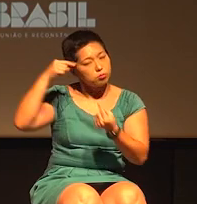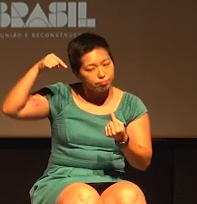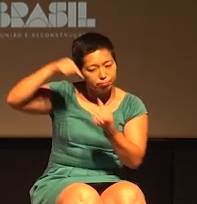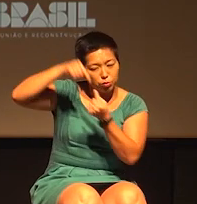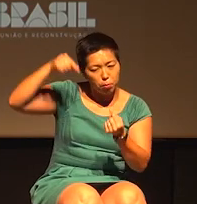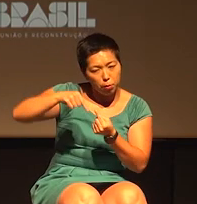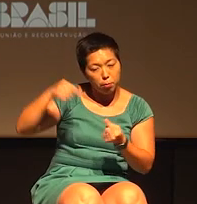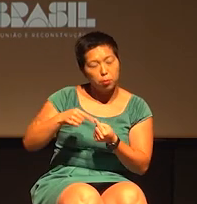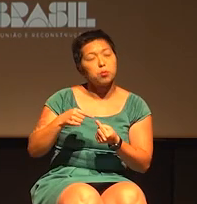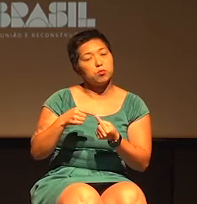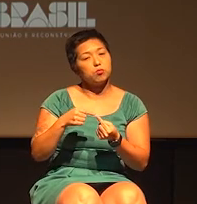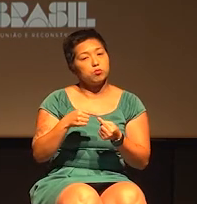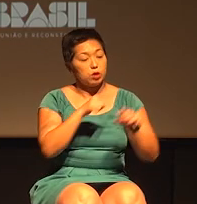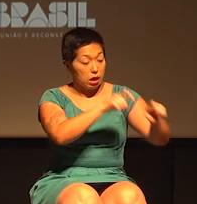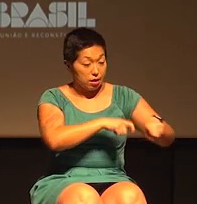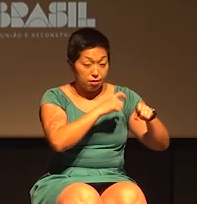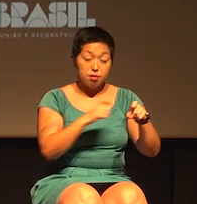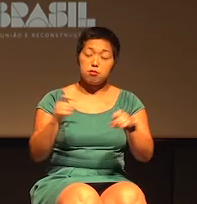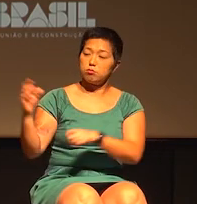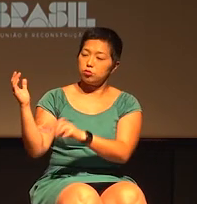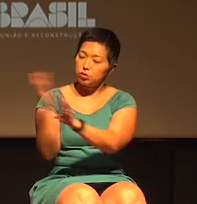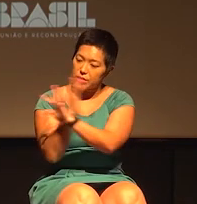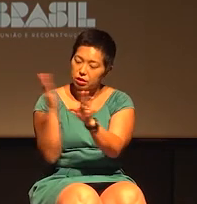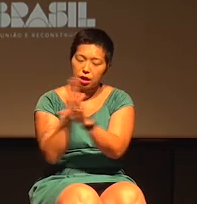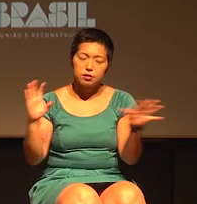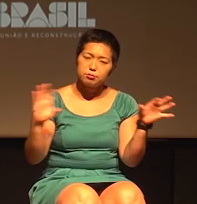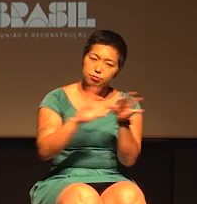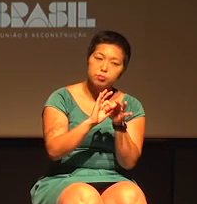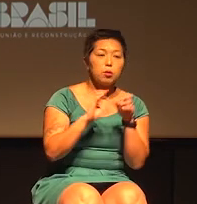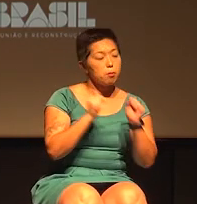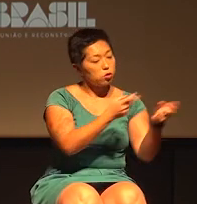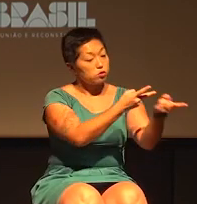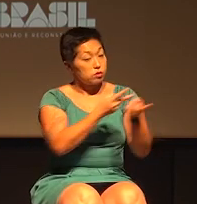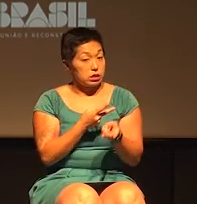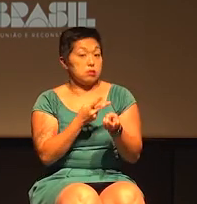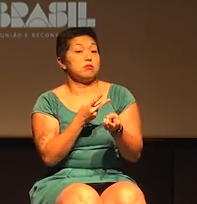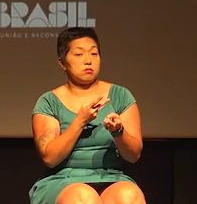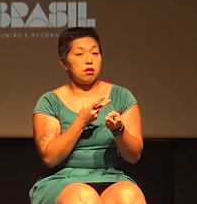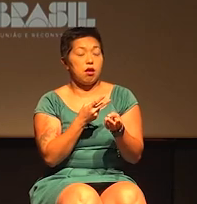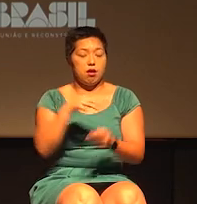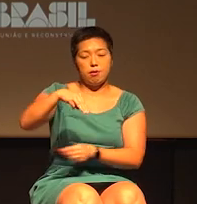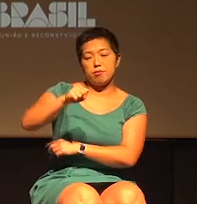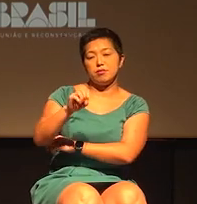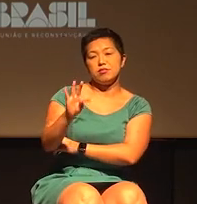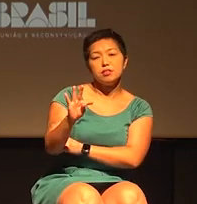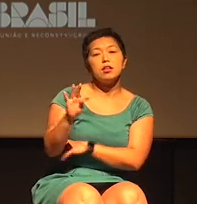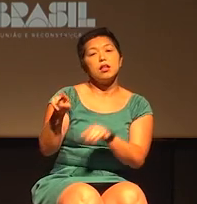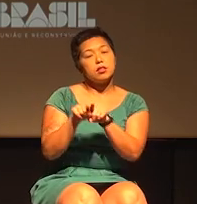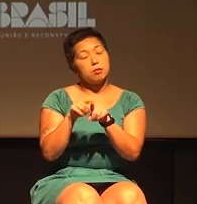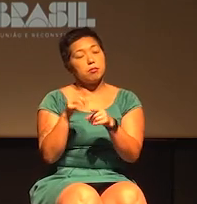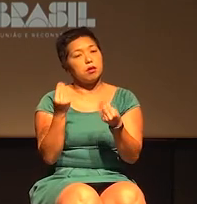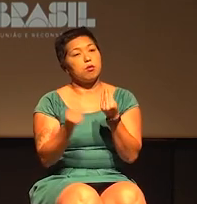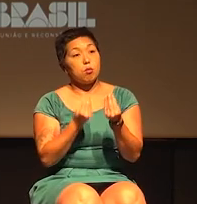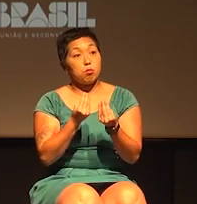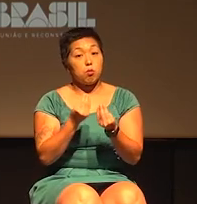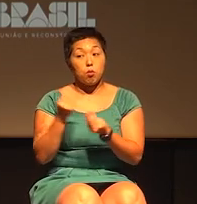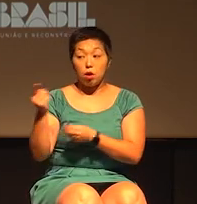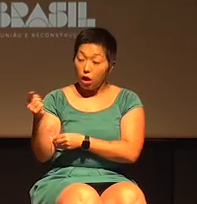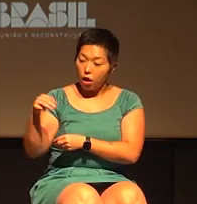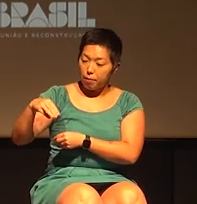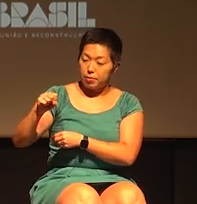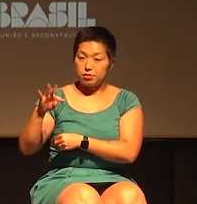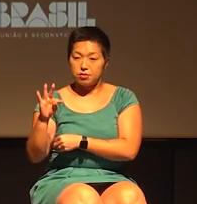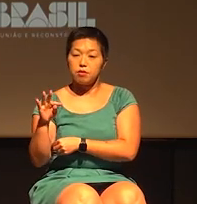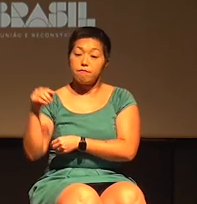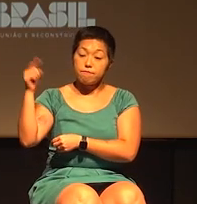com cidade como é que todo mundo pode conhecer um assentamento sem terra e como é que o assentamento sem terra pode conhecer uma Cinemateca por exemplo